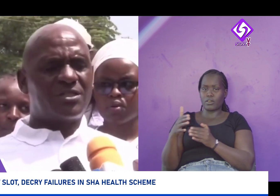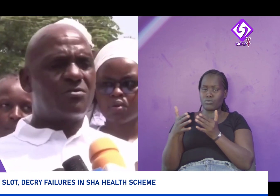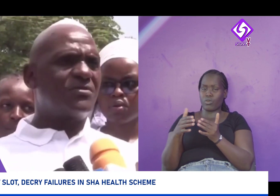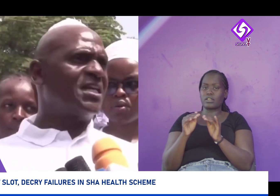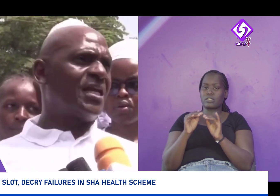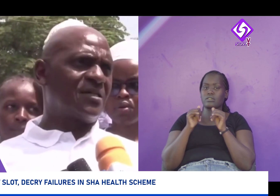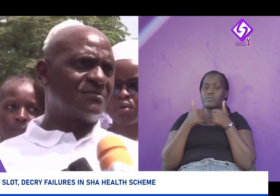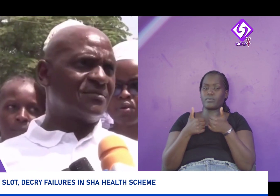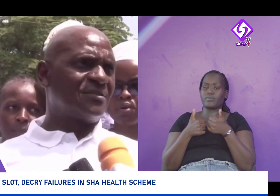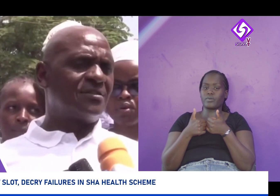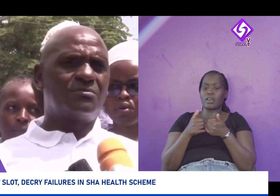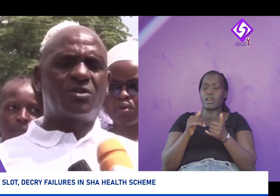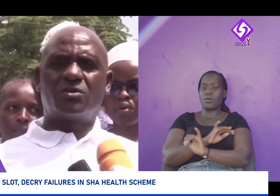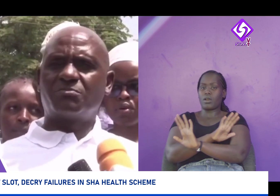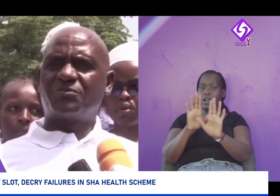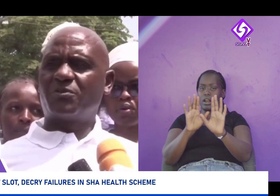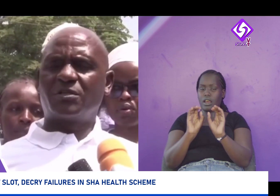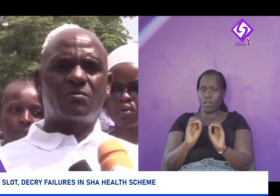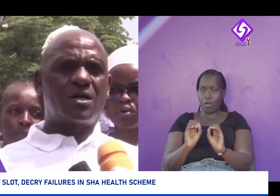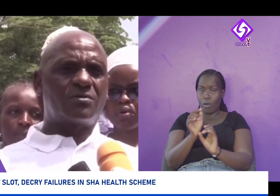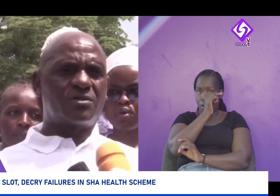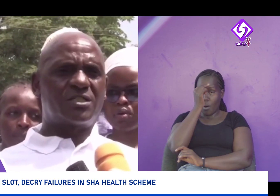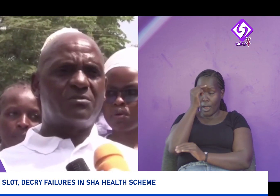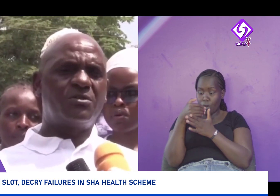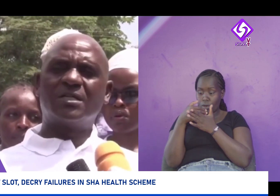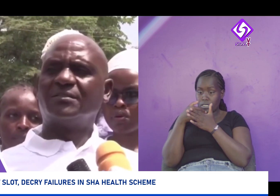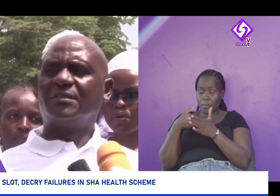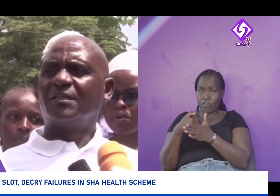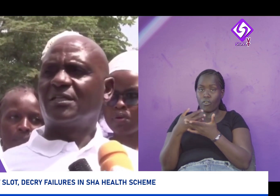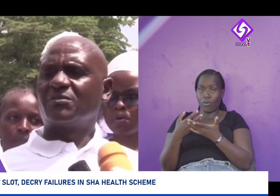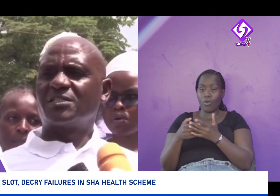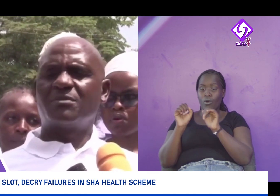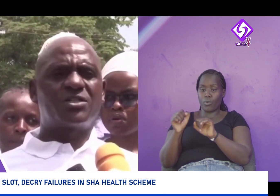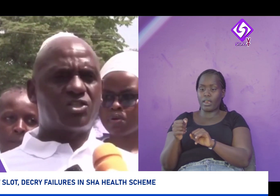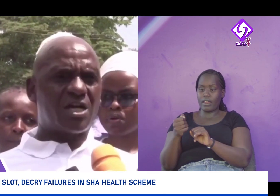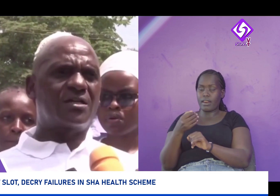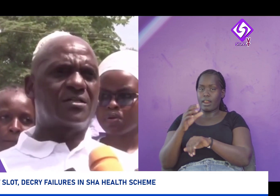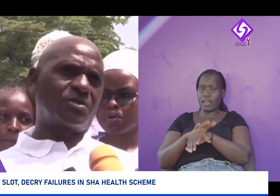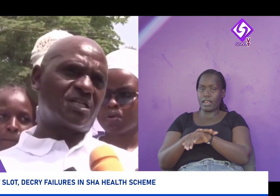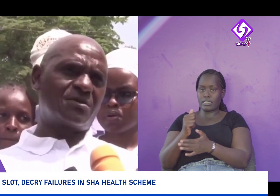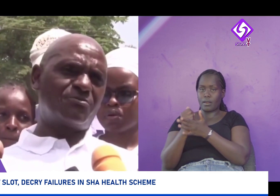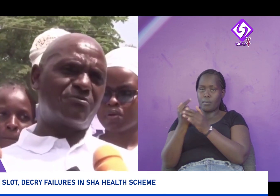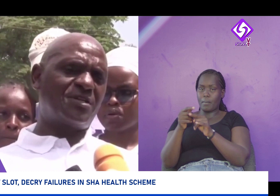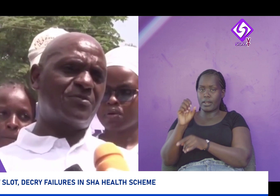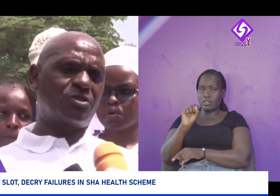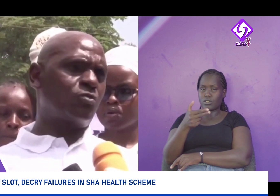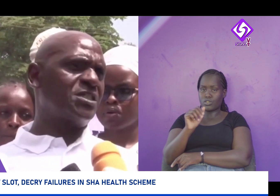kuwa very clear. Because before ilikuwa unaweza tibiwa, lakini wanasema SHA na ukienda level 5 hawachukui